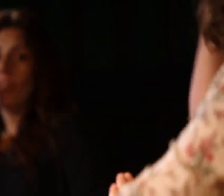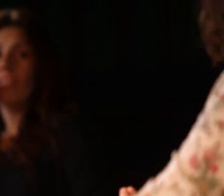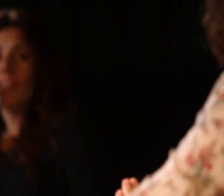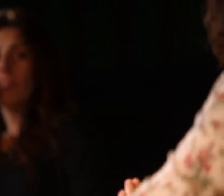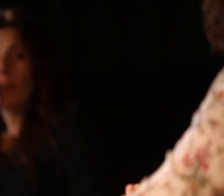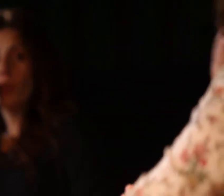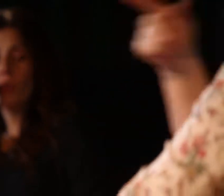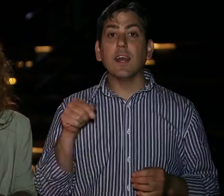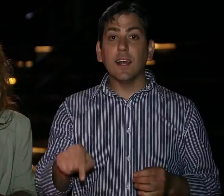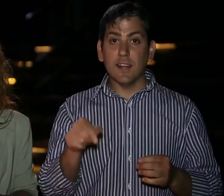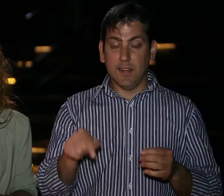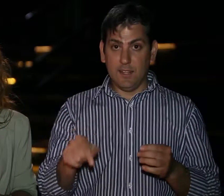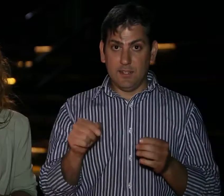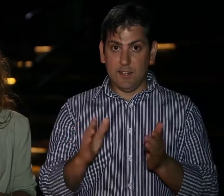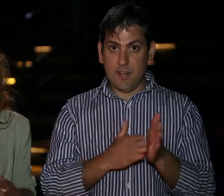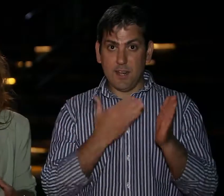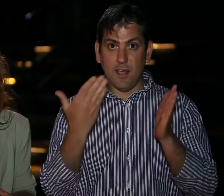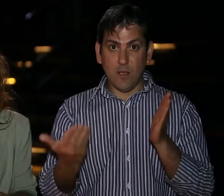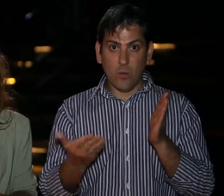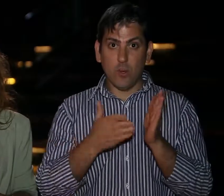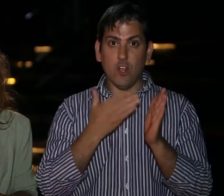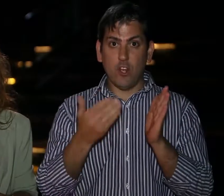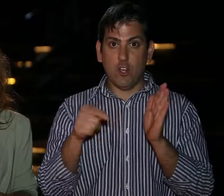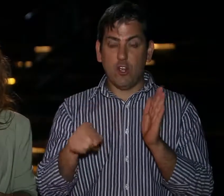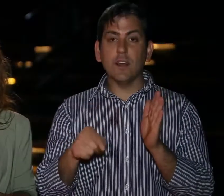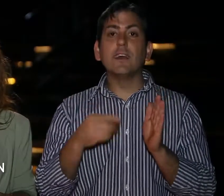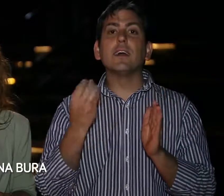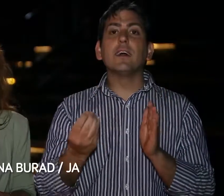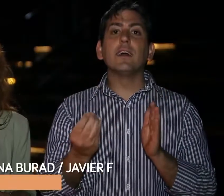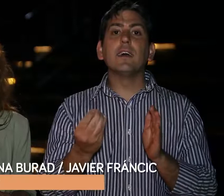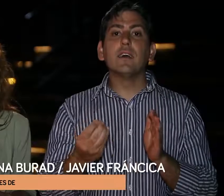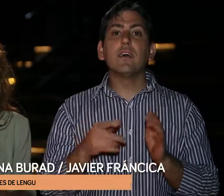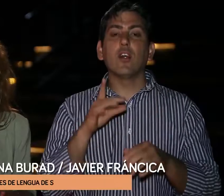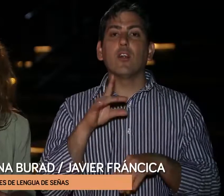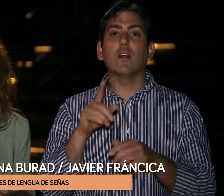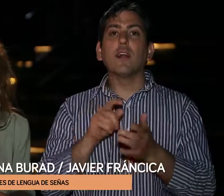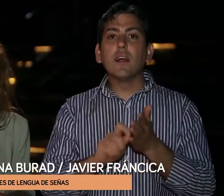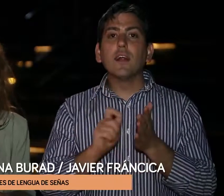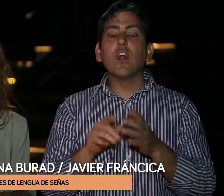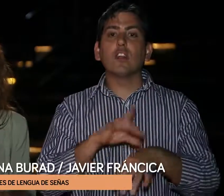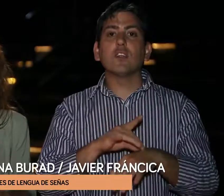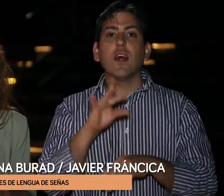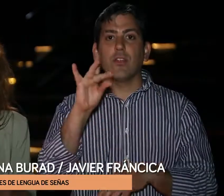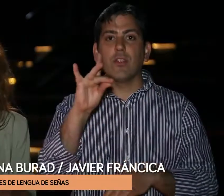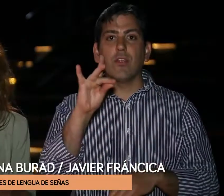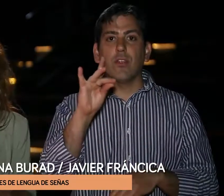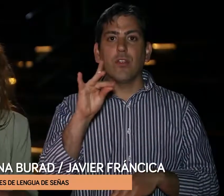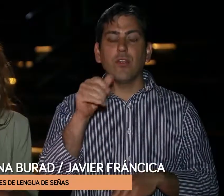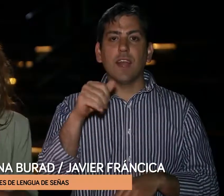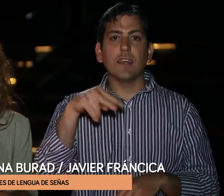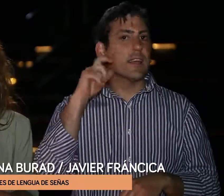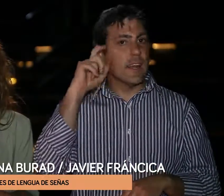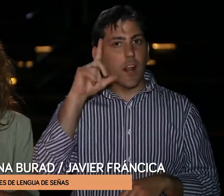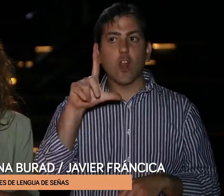observando. Este libro es de autoría de la doctora D'Angelo y de la doctora Mazzone,